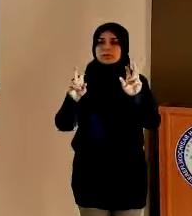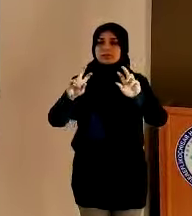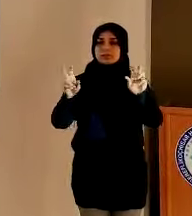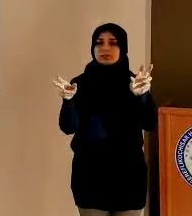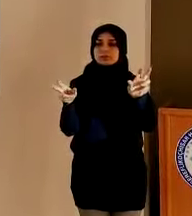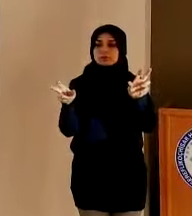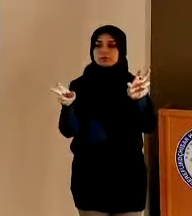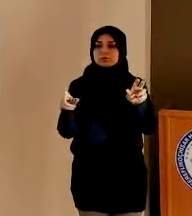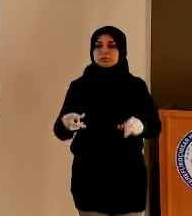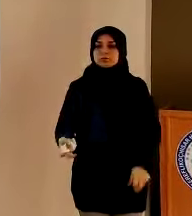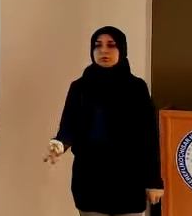televizyon,